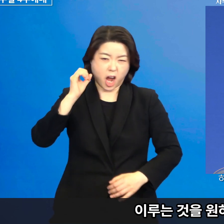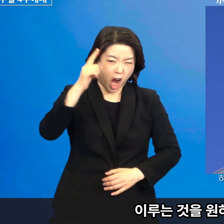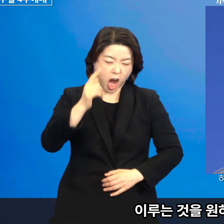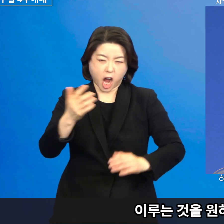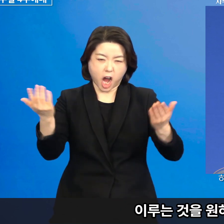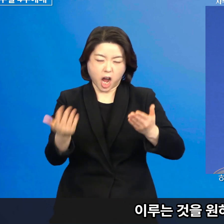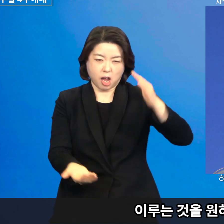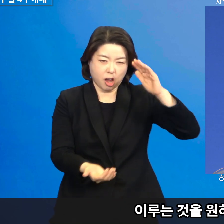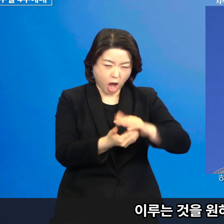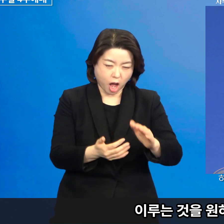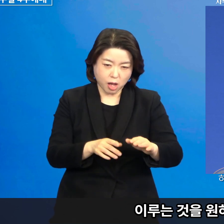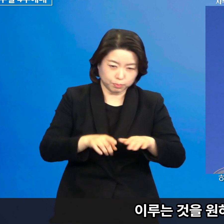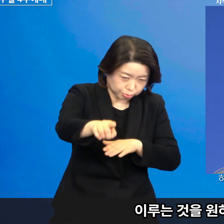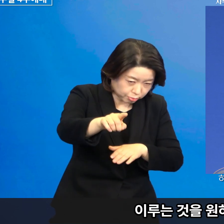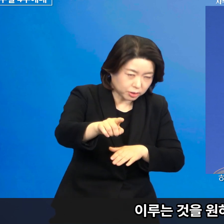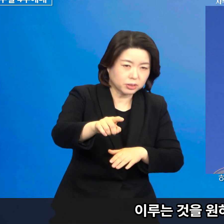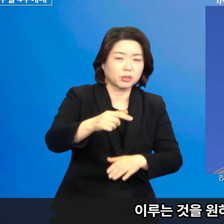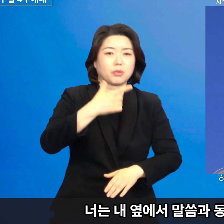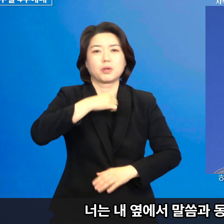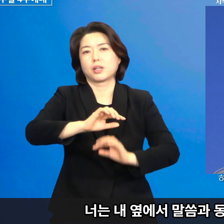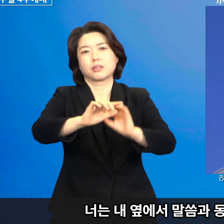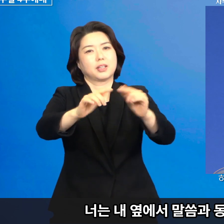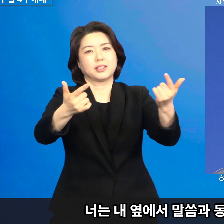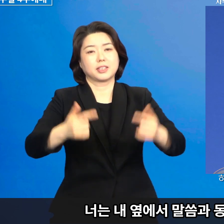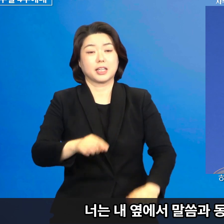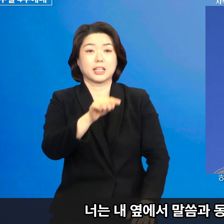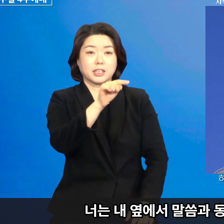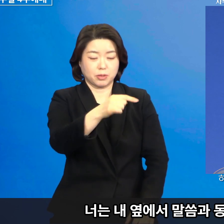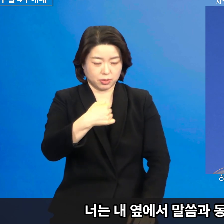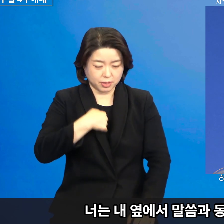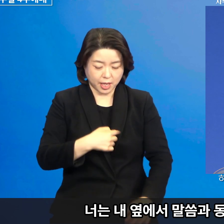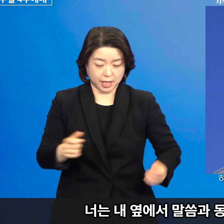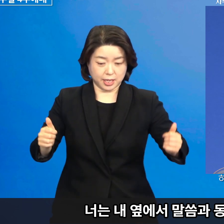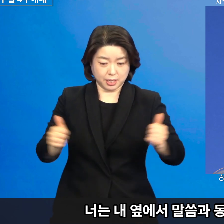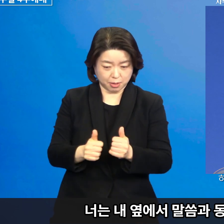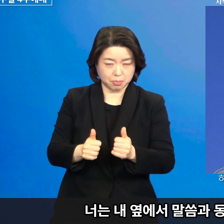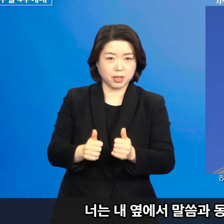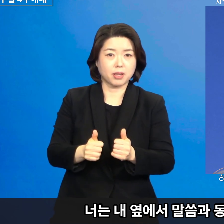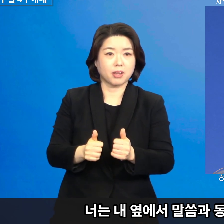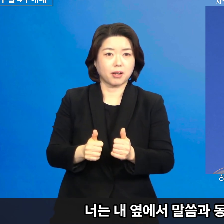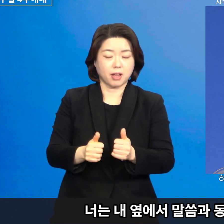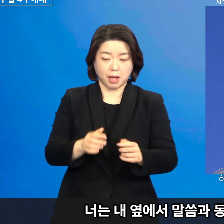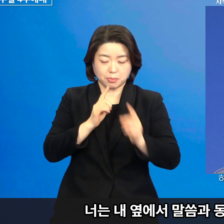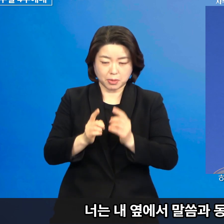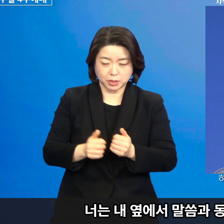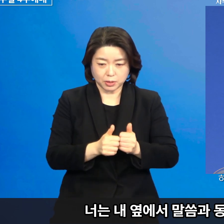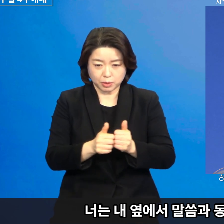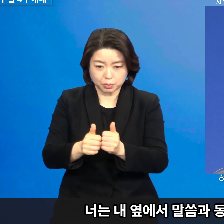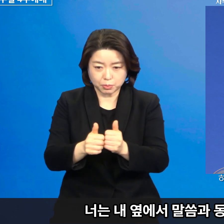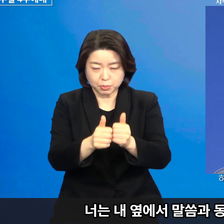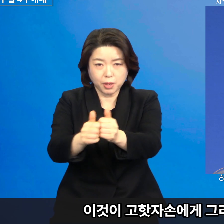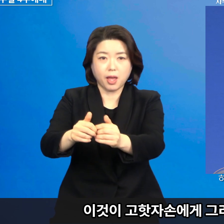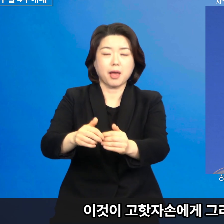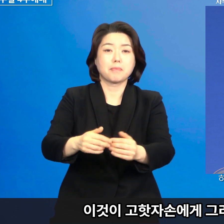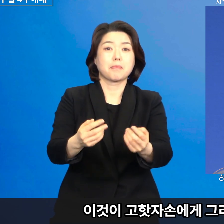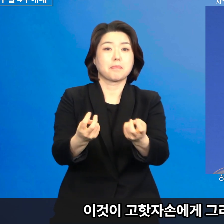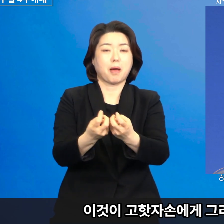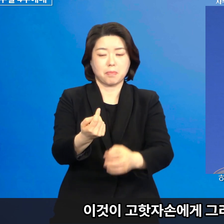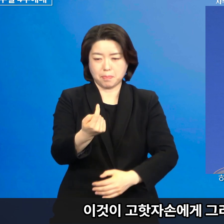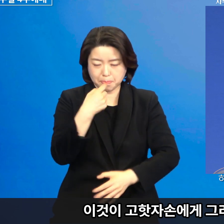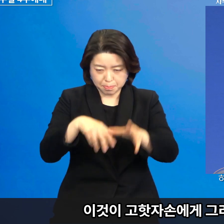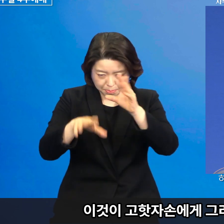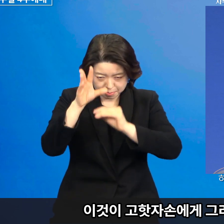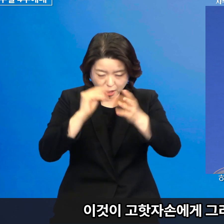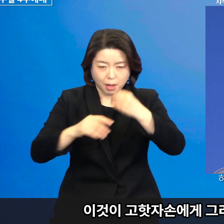이루는 것을 원하는 게 아니야. 너는 내 옆에서 말씀과 동행하는 법을 배워야 돼.